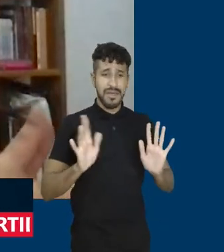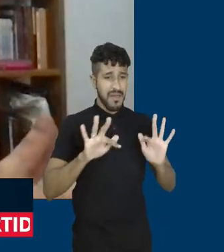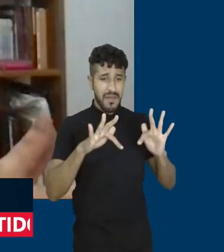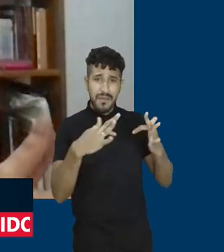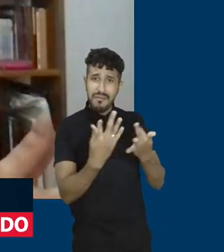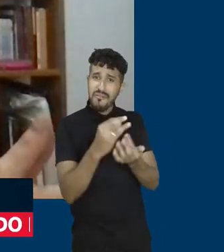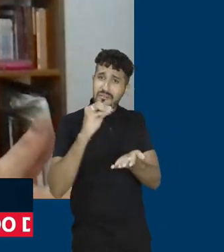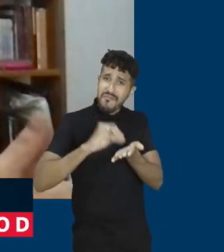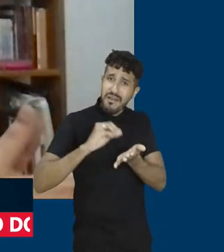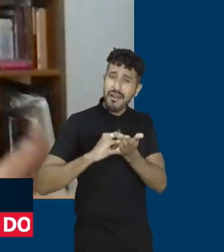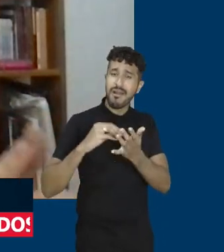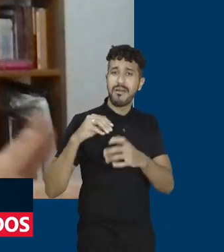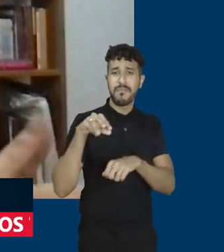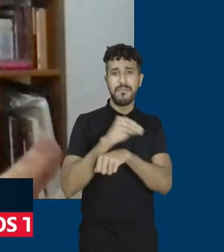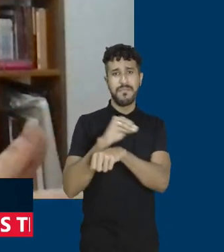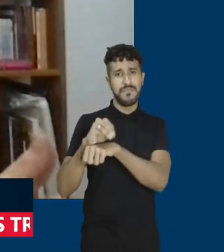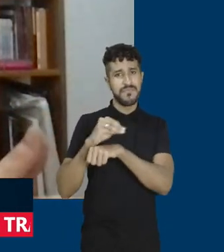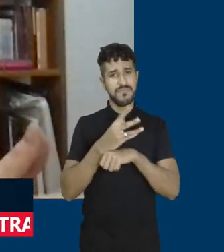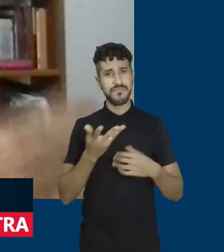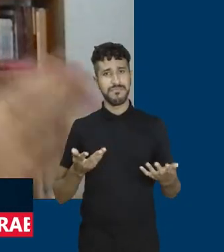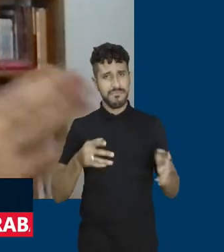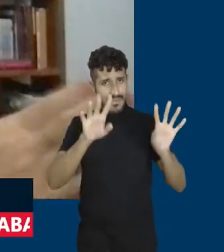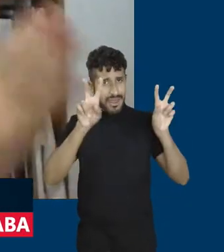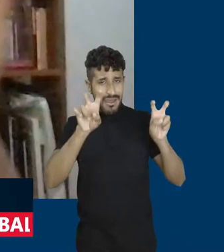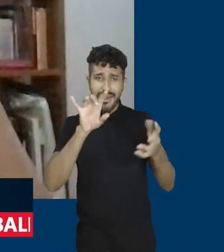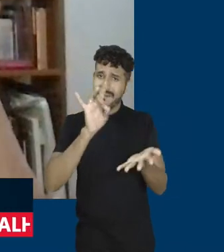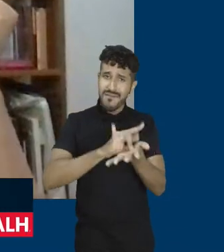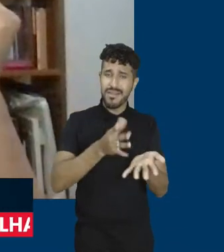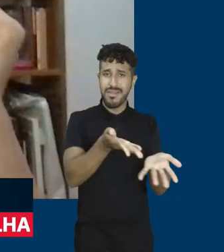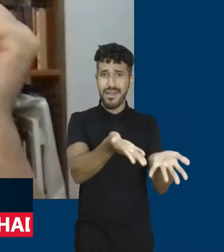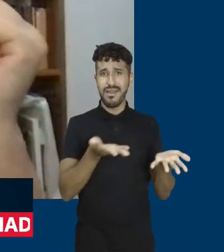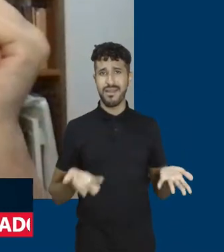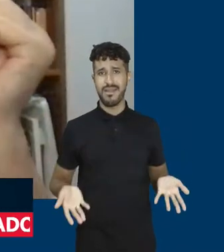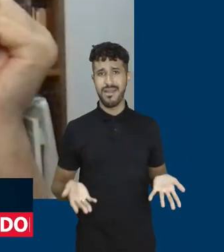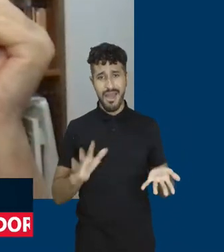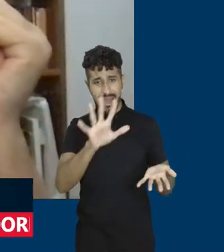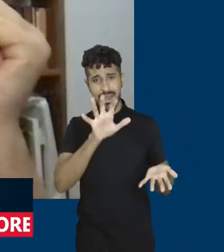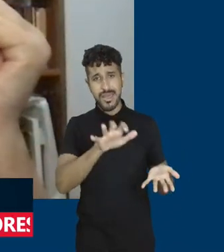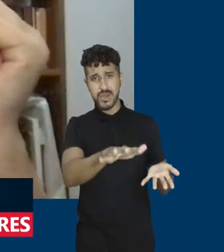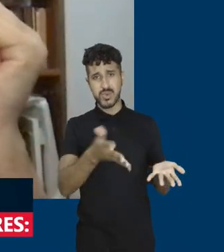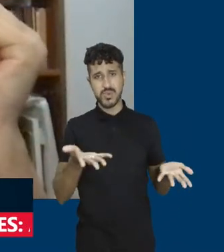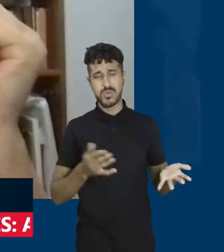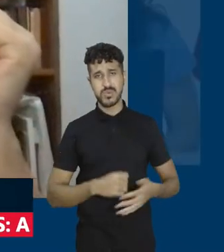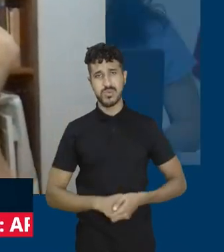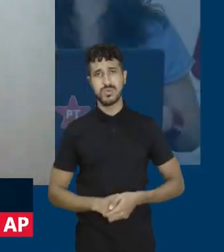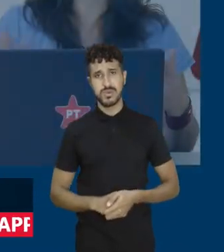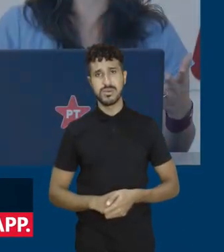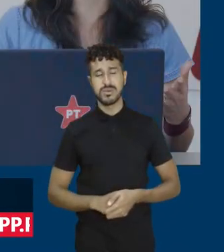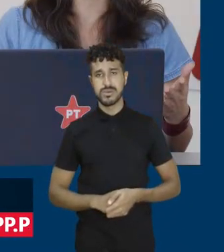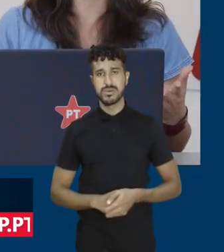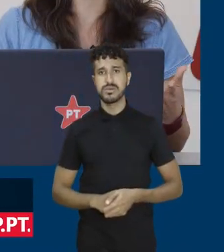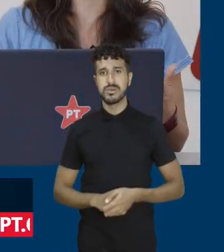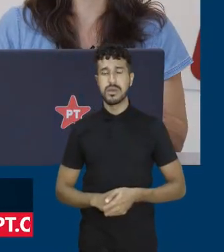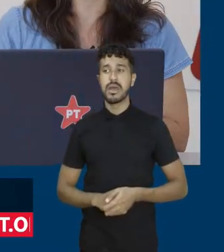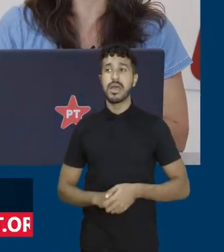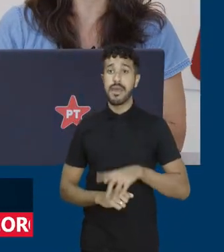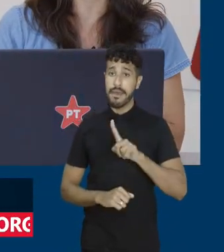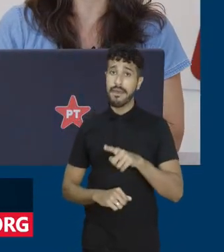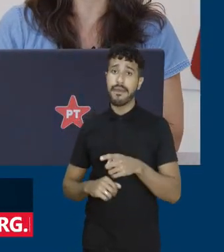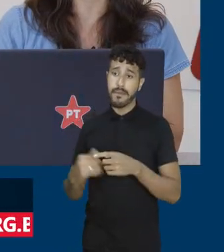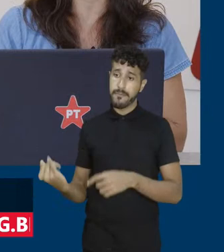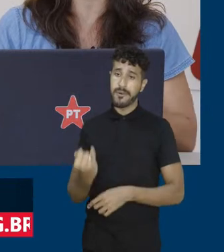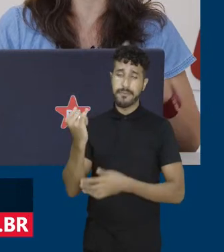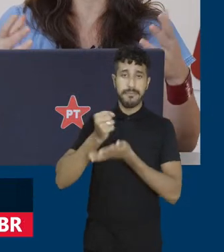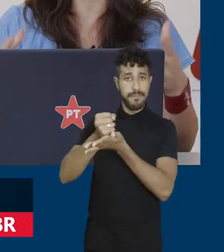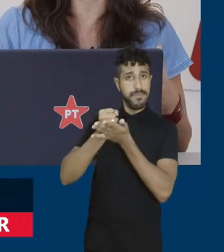fica desprotegida. Essa que é a grande questão. Esta que é a questão que está colocada. Que é a função da assistência social,